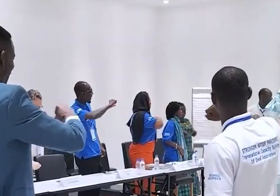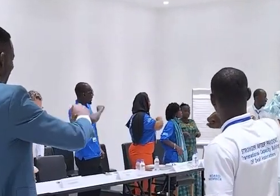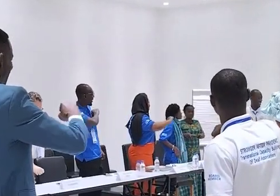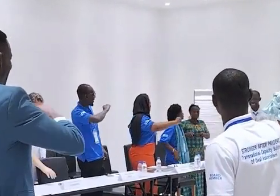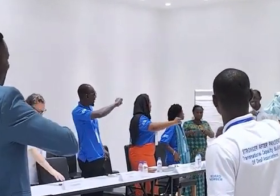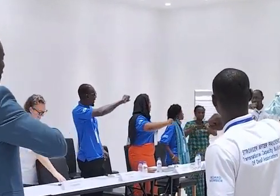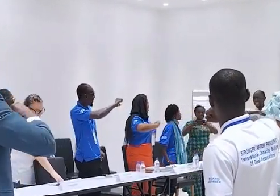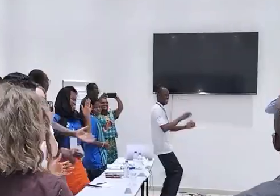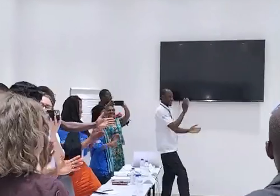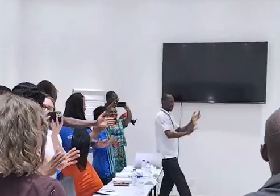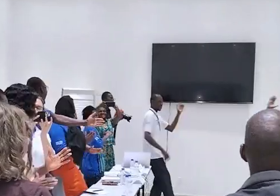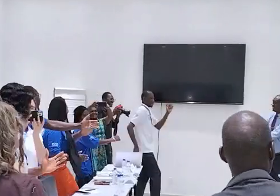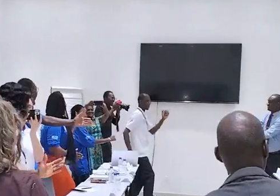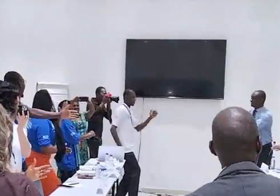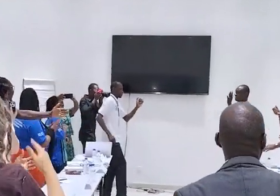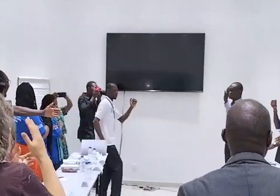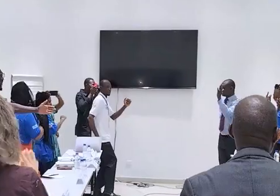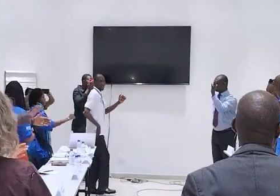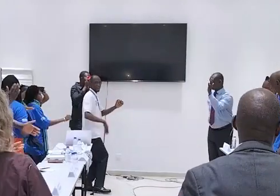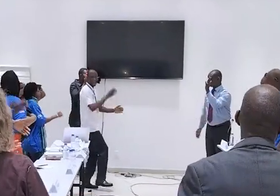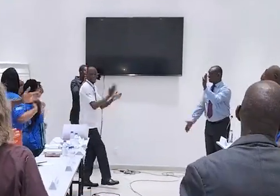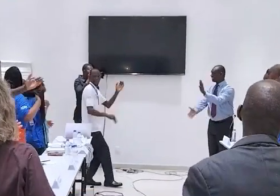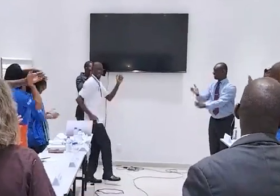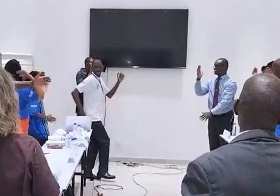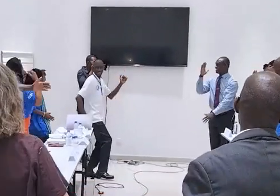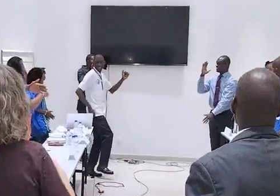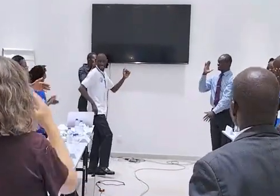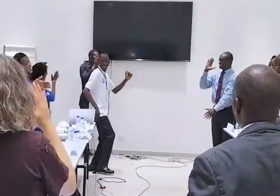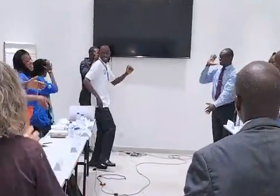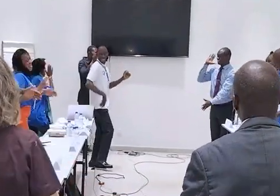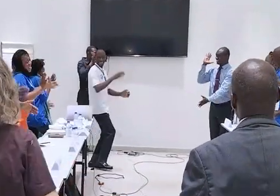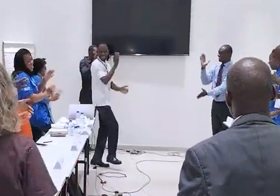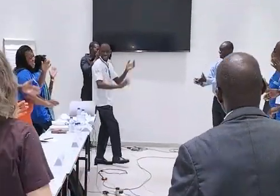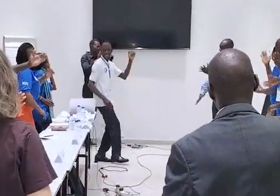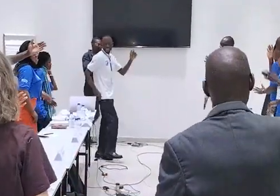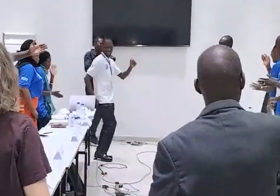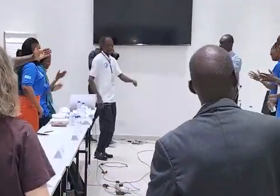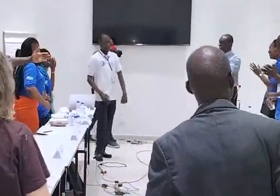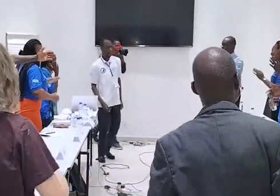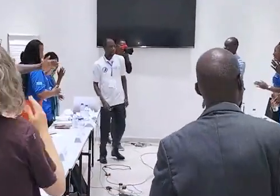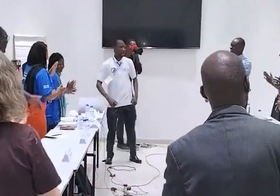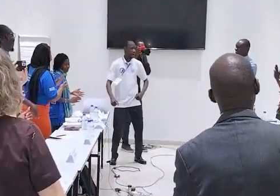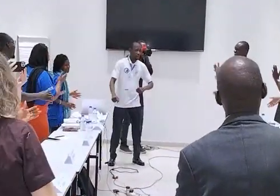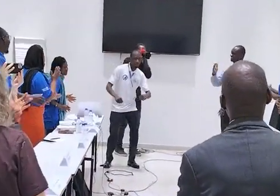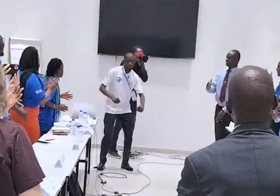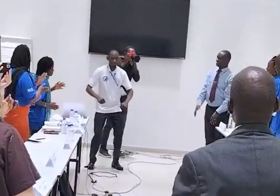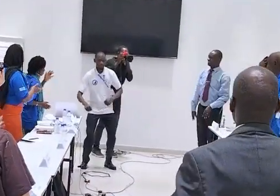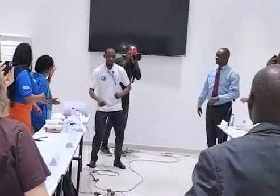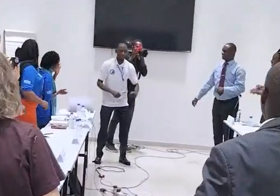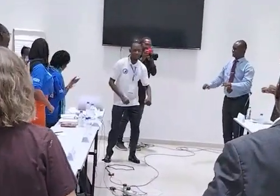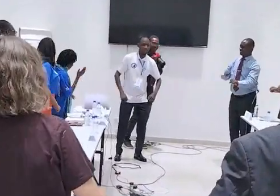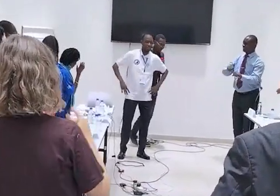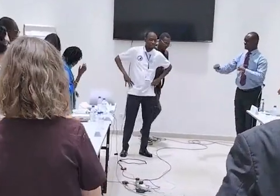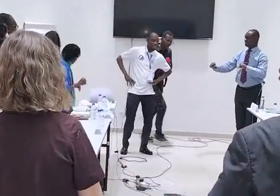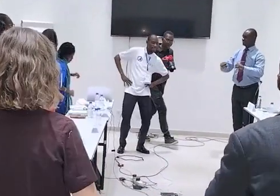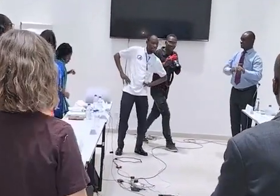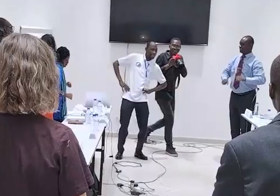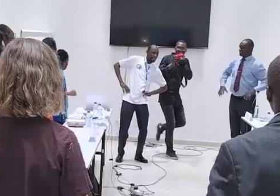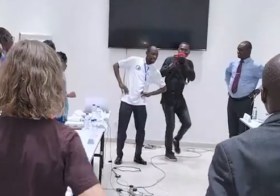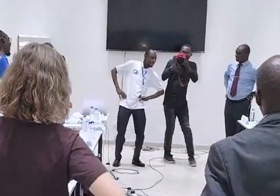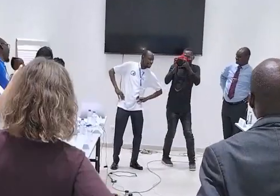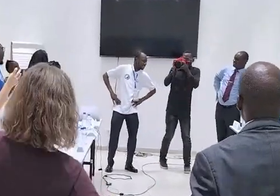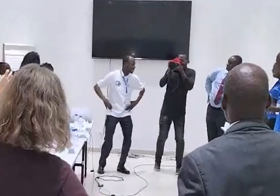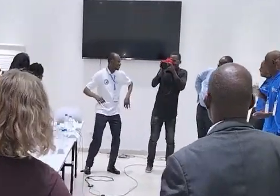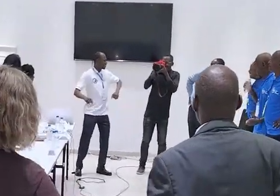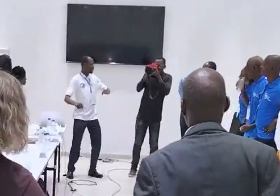ne présentent pas d'handicap. Cependant, elles rencontrent souvent des difficultés dans des domaines liés à l'éducation, à l'accès au transport, à l'emploi, à l'information